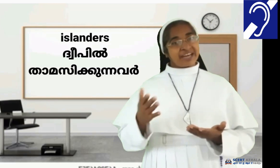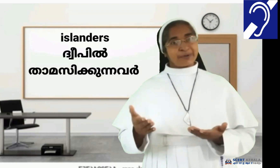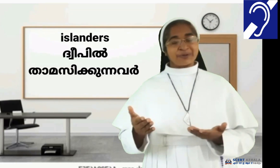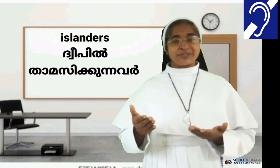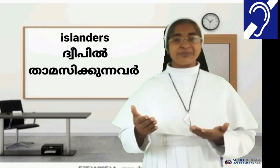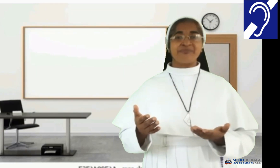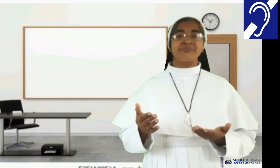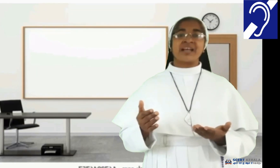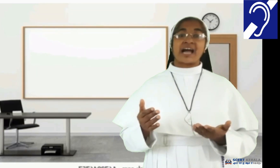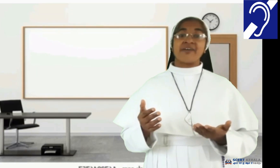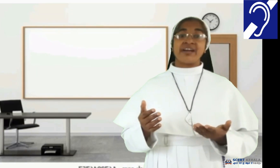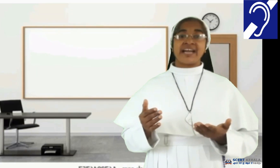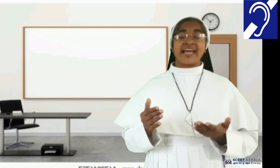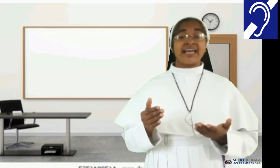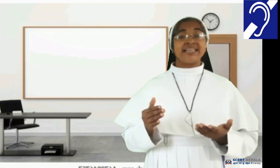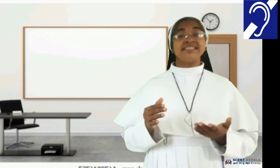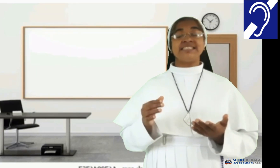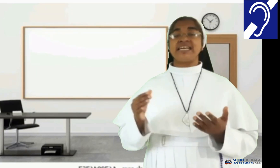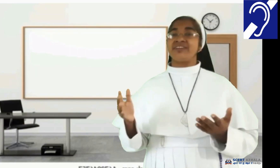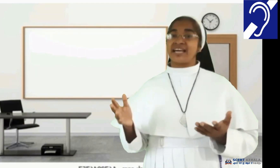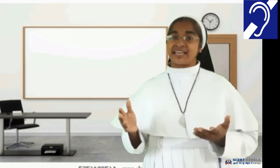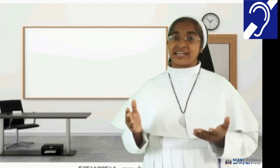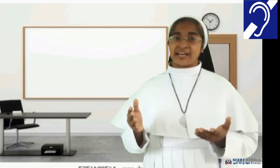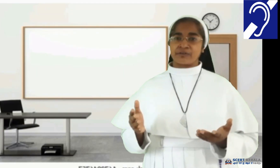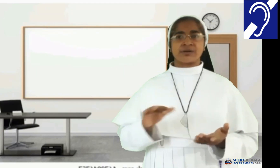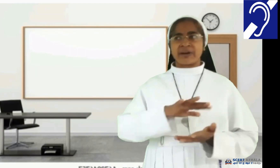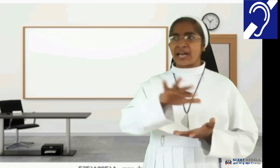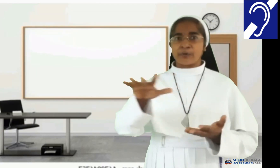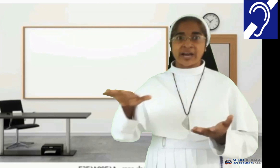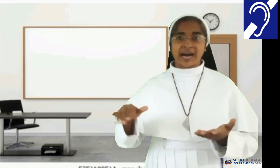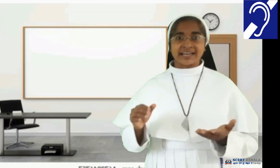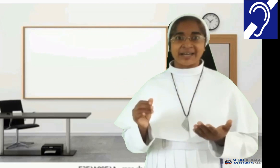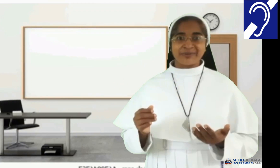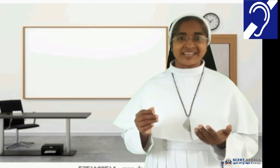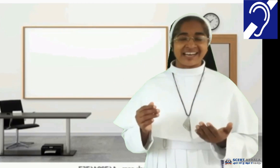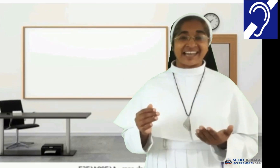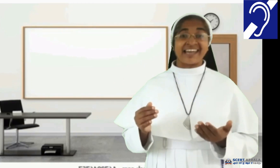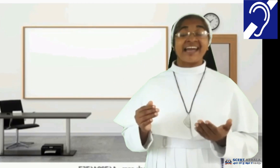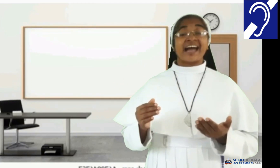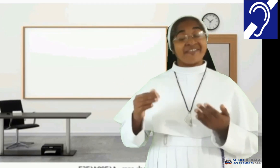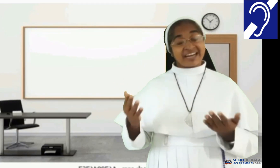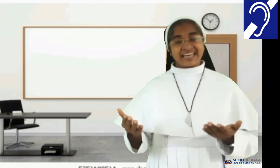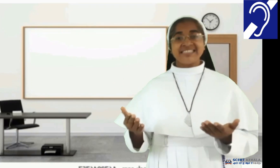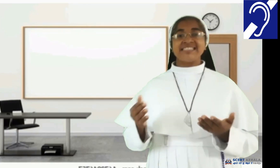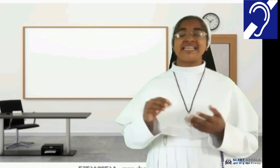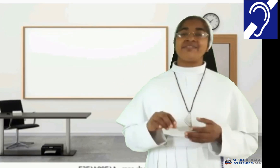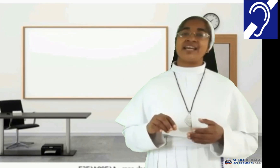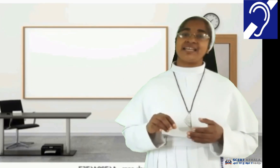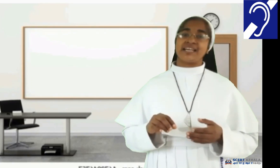അവരെ കുറിച്ചും അവരുടെ ജീവിത രീതികളെ കുറിച്ചും, അവരെല്ലാം കുറെ ആൾക്കാരുണ്ട് അല്ലേ, അവരുടെ ജീവിത